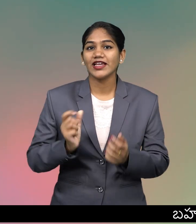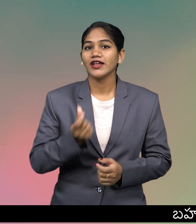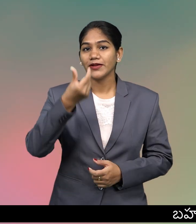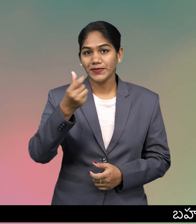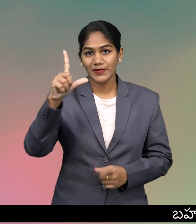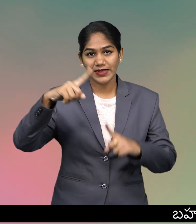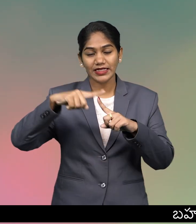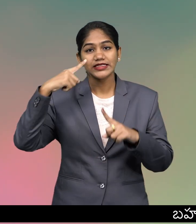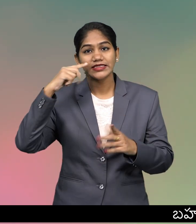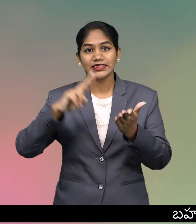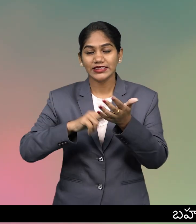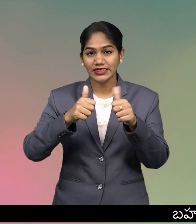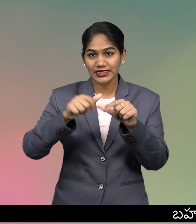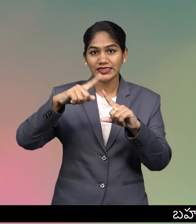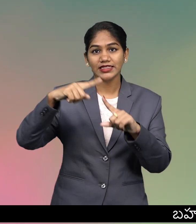బహుళజాతి సంస్థలు.